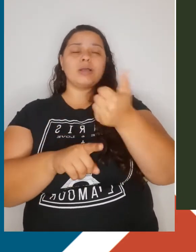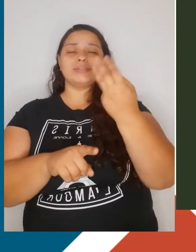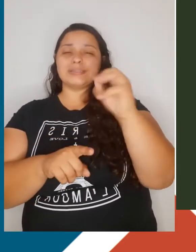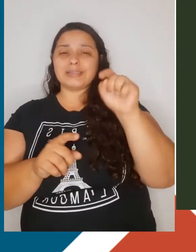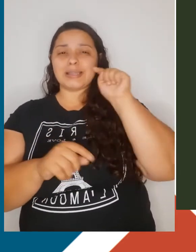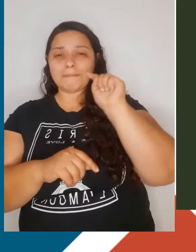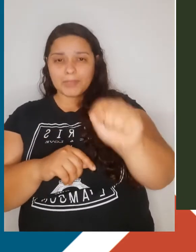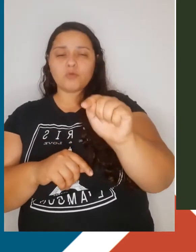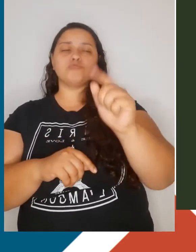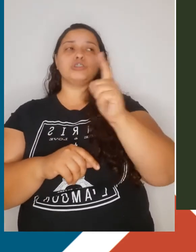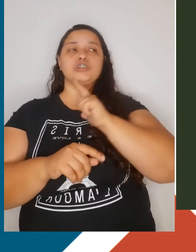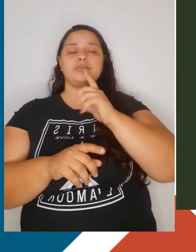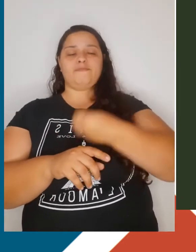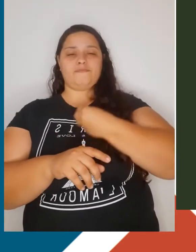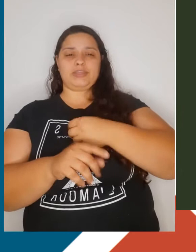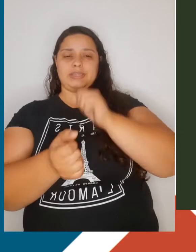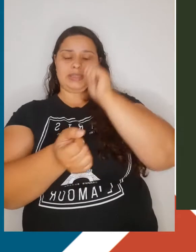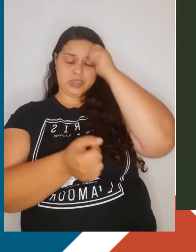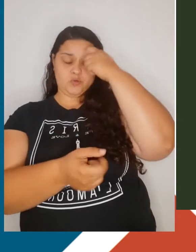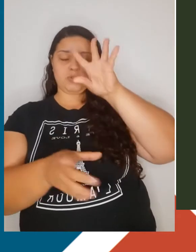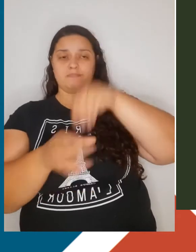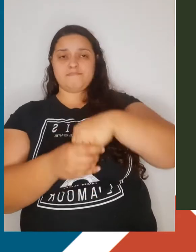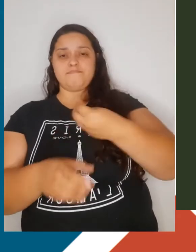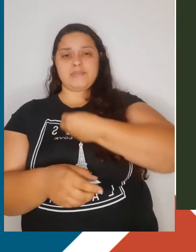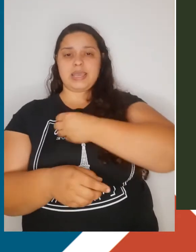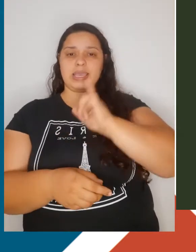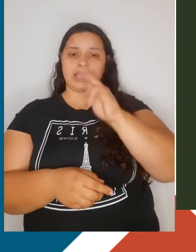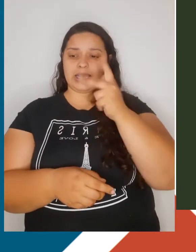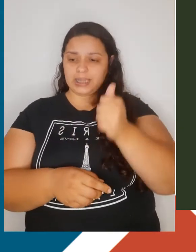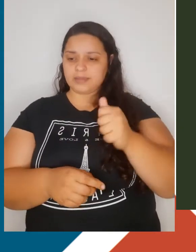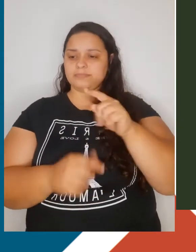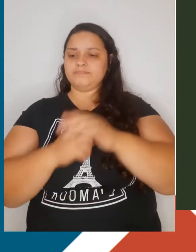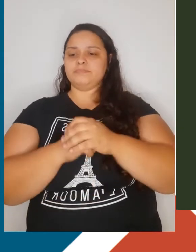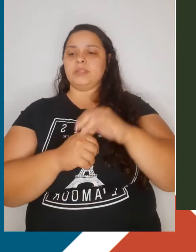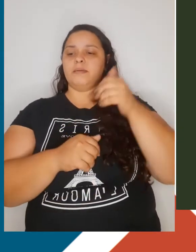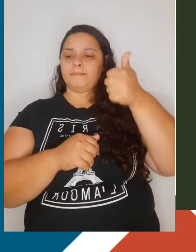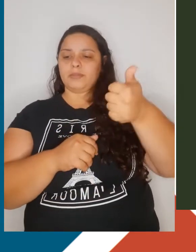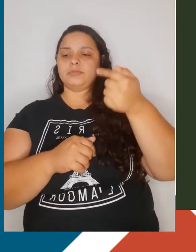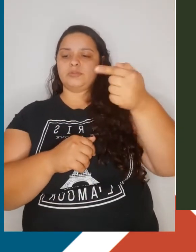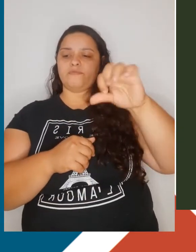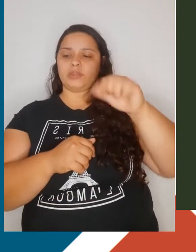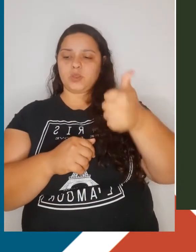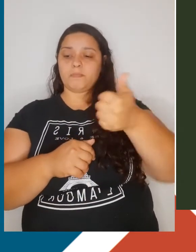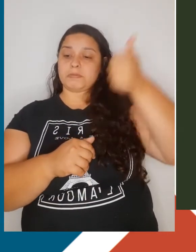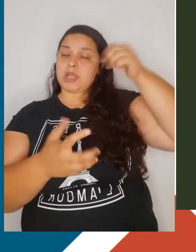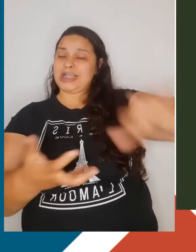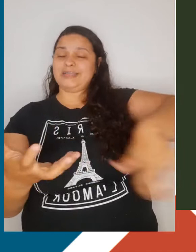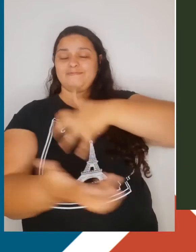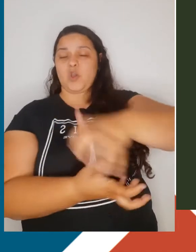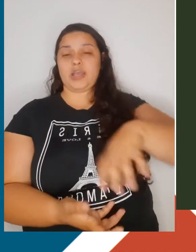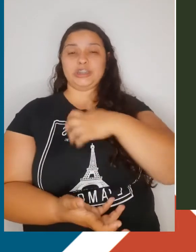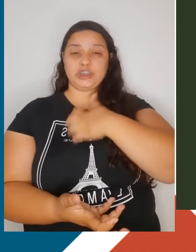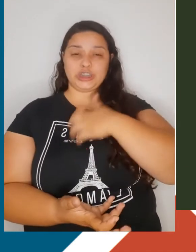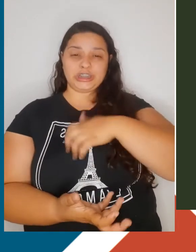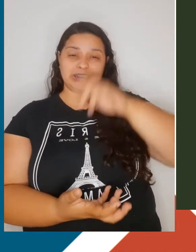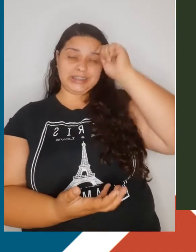quase 30 mil negros libertos habitassem a ilha. Foi em 1791 que a primeira grande revolta de